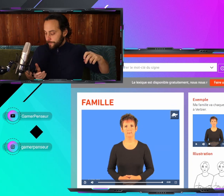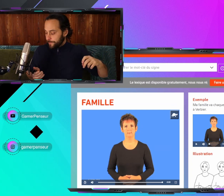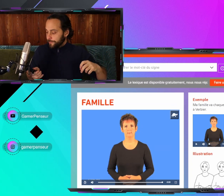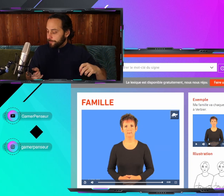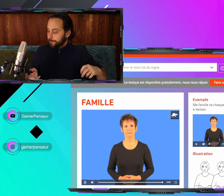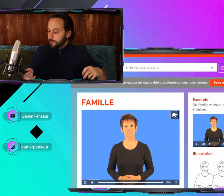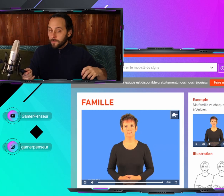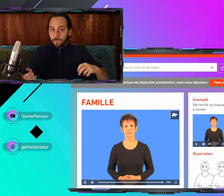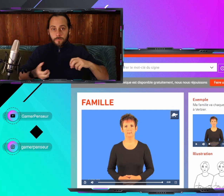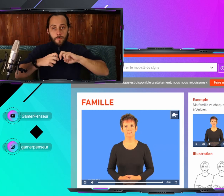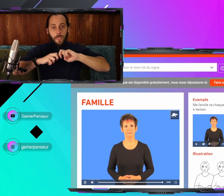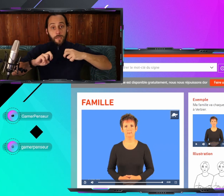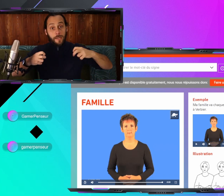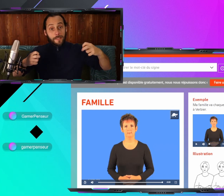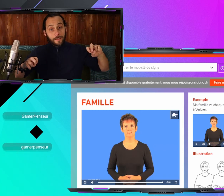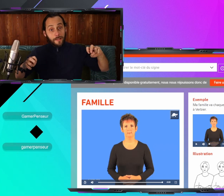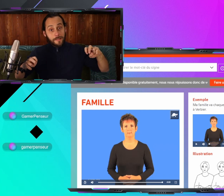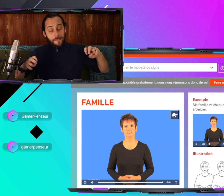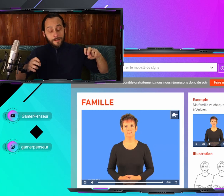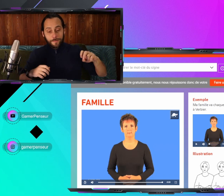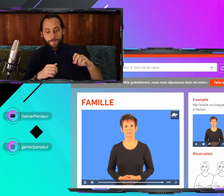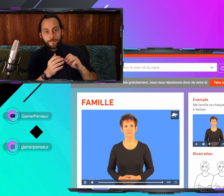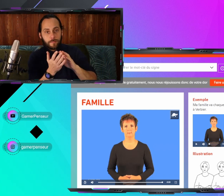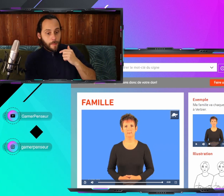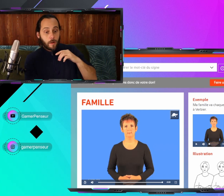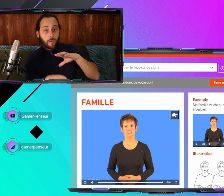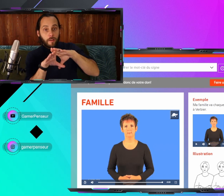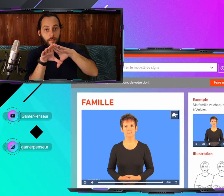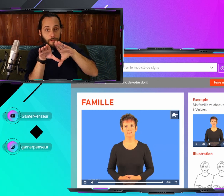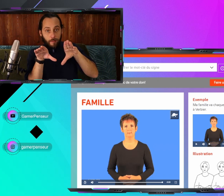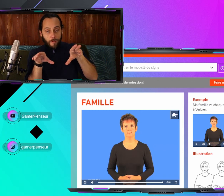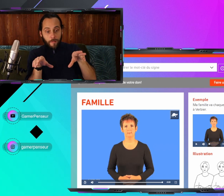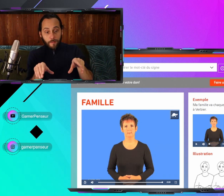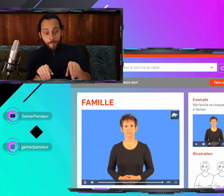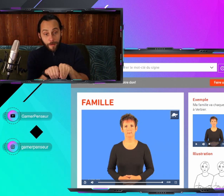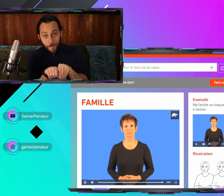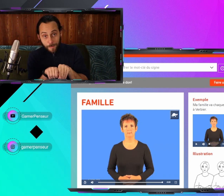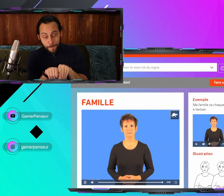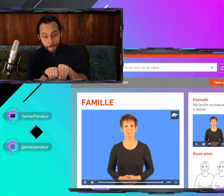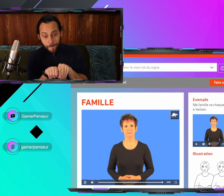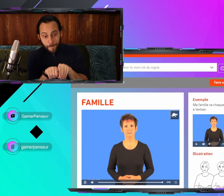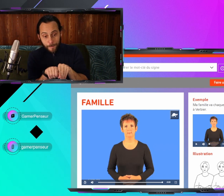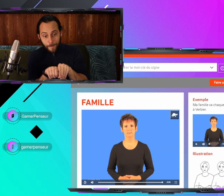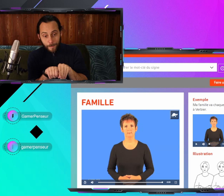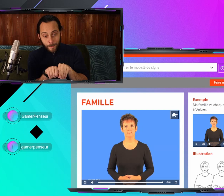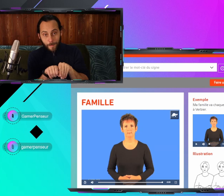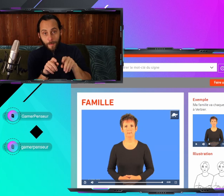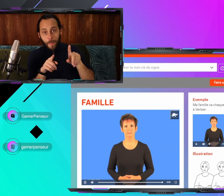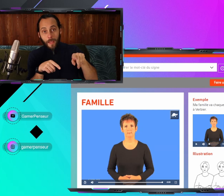dorénavant. La syntaxe. Alors on a famille.